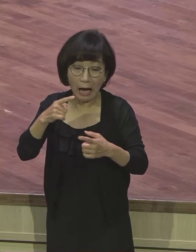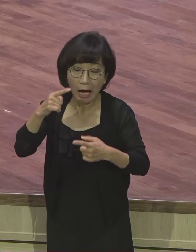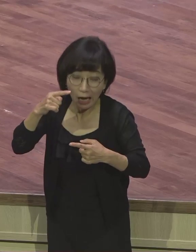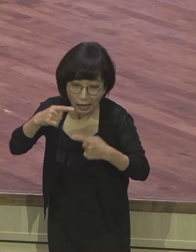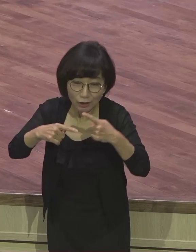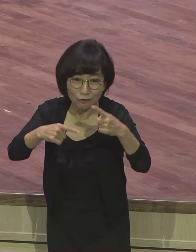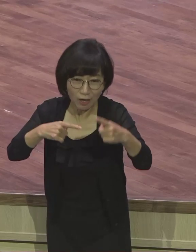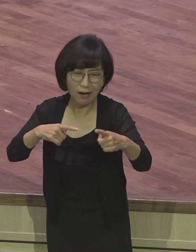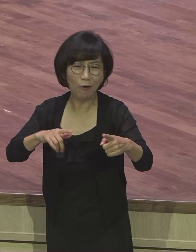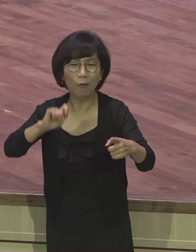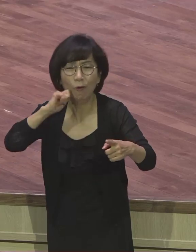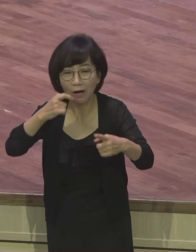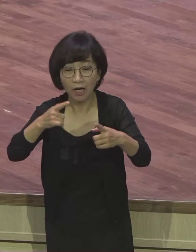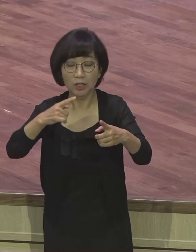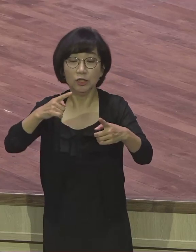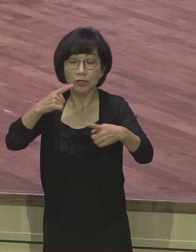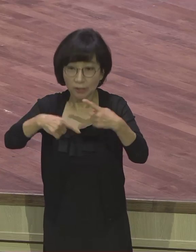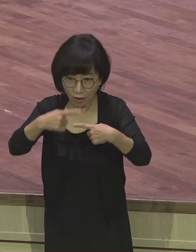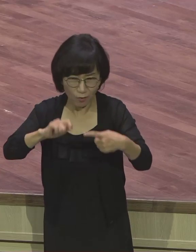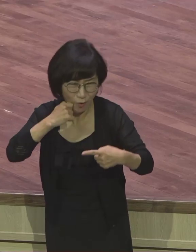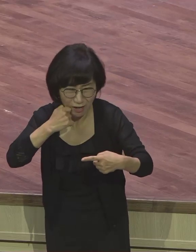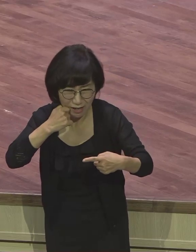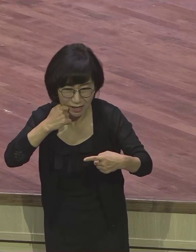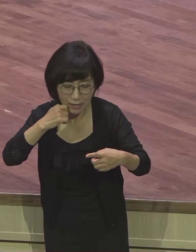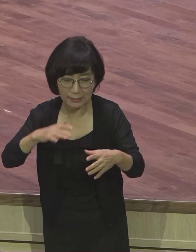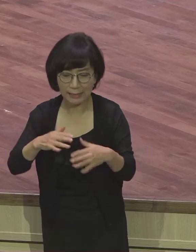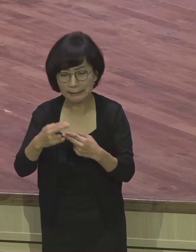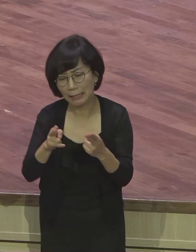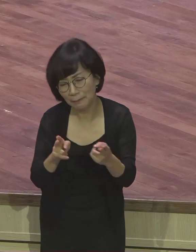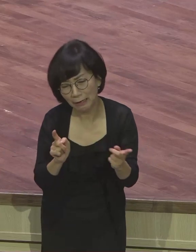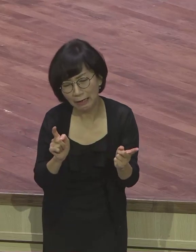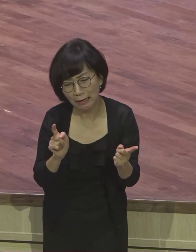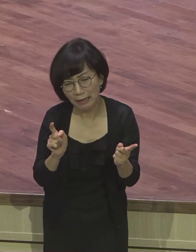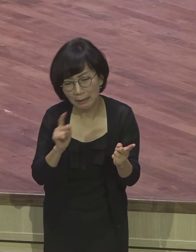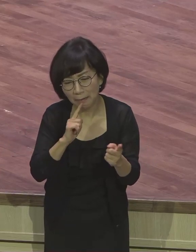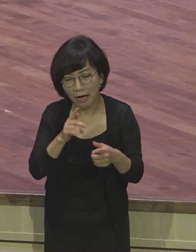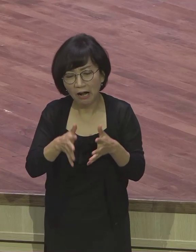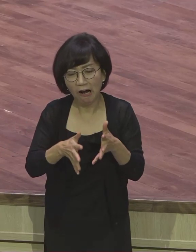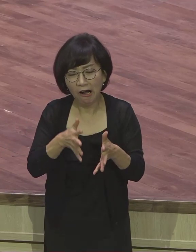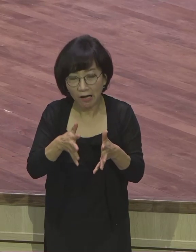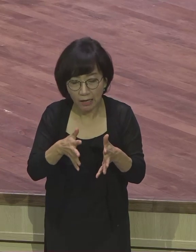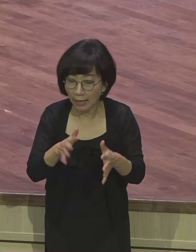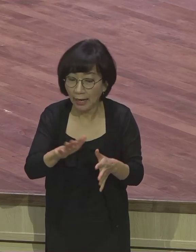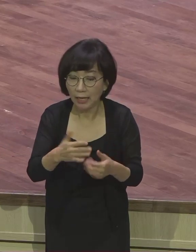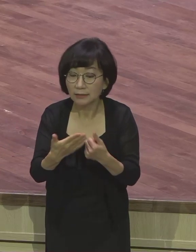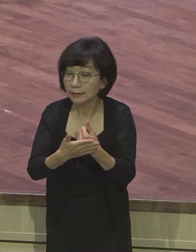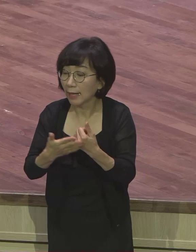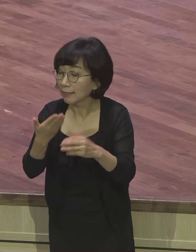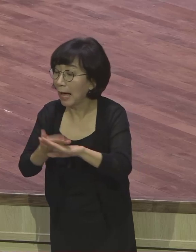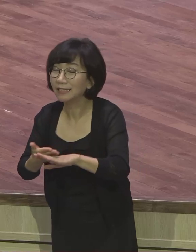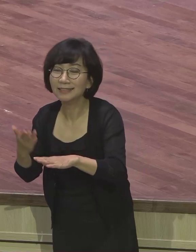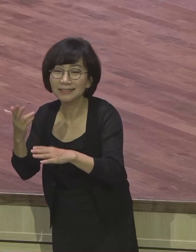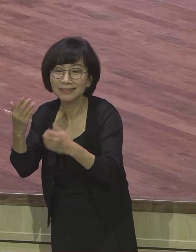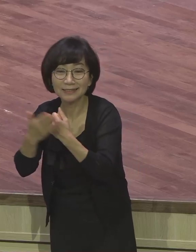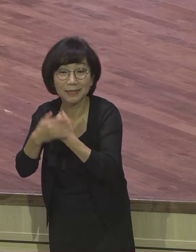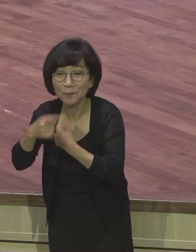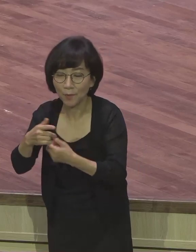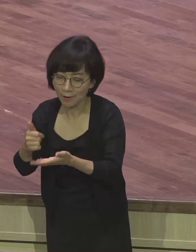표현을 잘 못해. 그래서 막 그렇게 많이 은혜 받는데 다락방 잘 못해. 그런 분들은 또 다른 은사예요. 섬기는